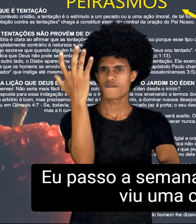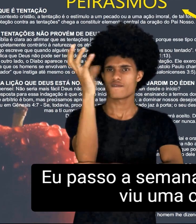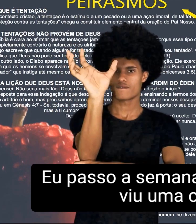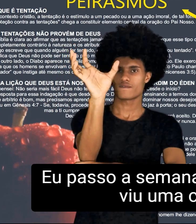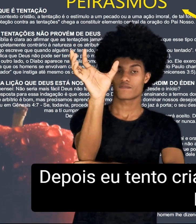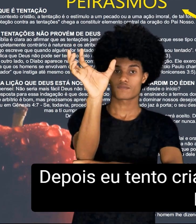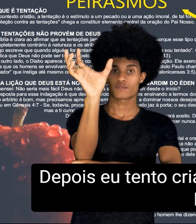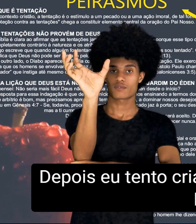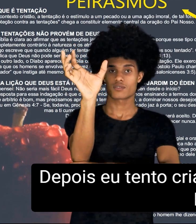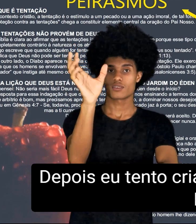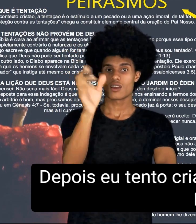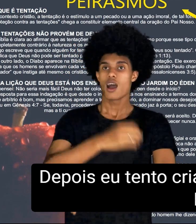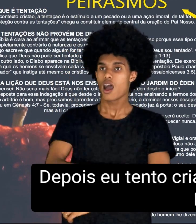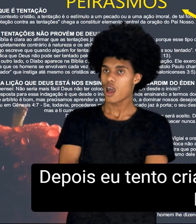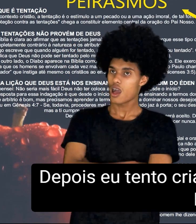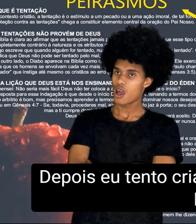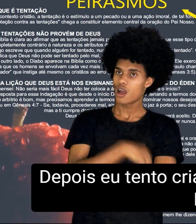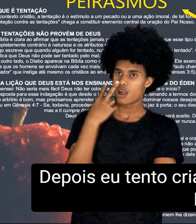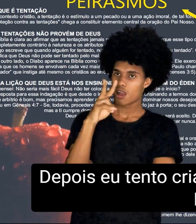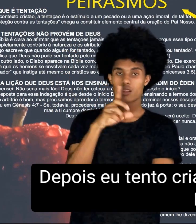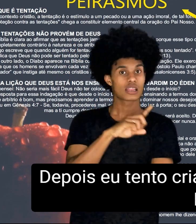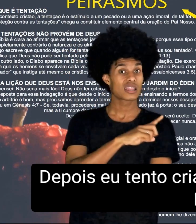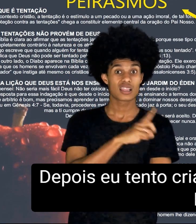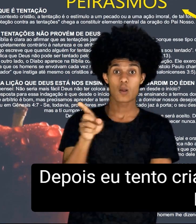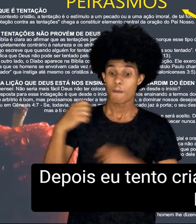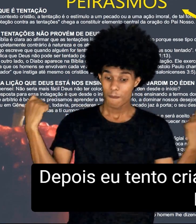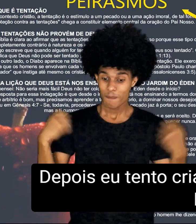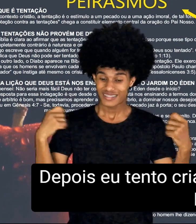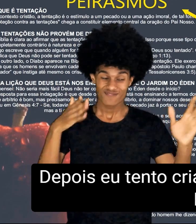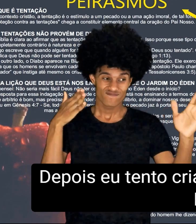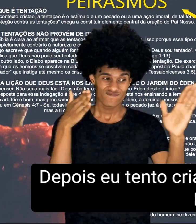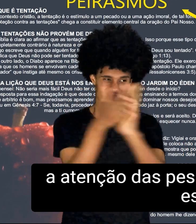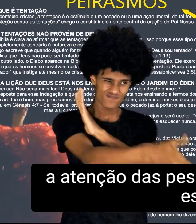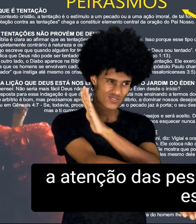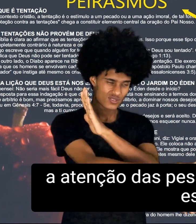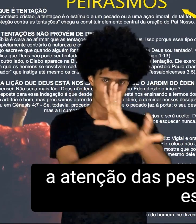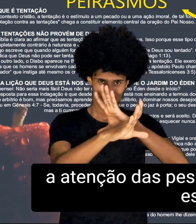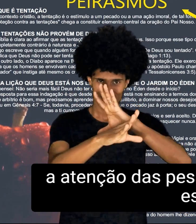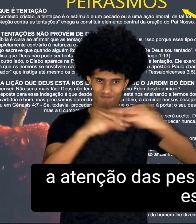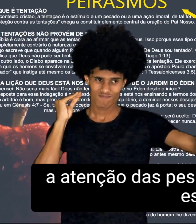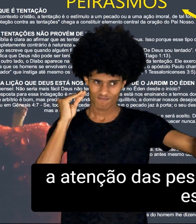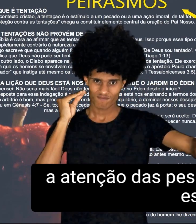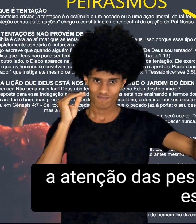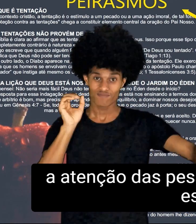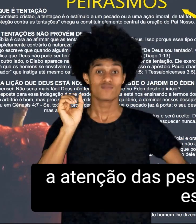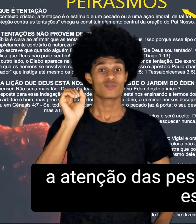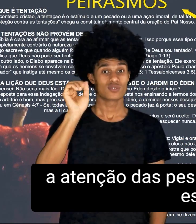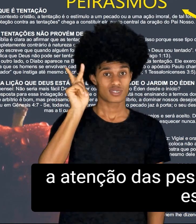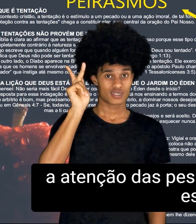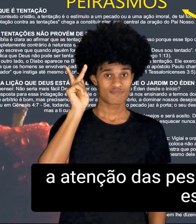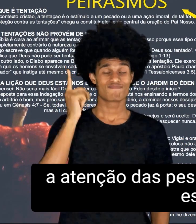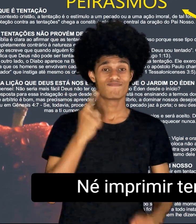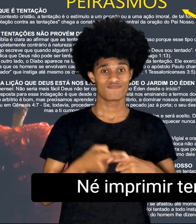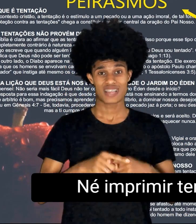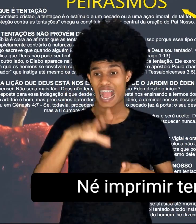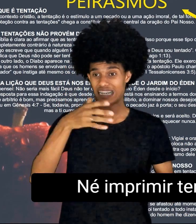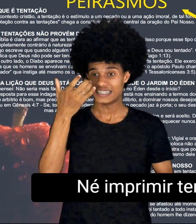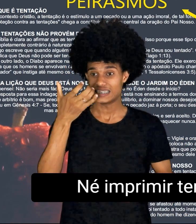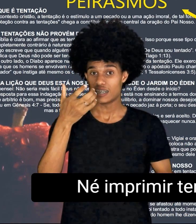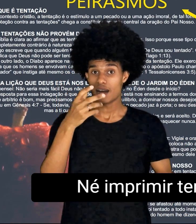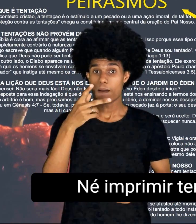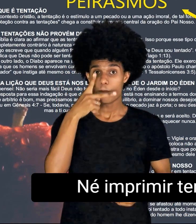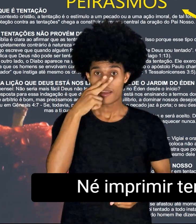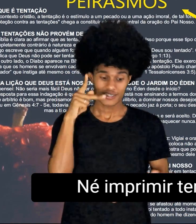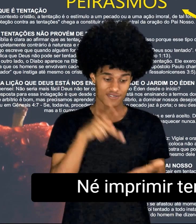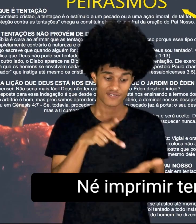chuva de versículos, depois eu tento criar um PDF, um projeto gráfico para atrair a atenção das pessoas e para que a gente tenha estudos, bons estudos, né, imprimir